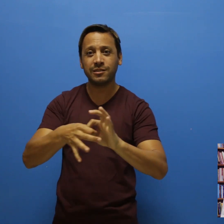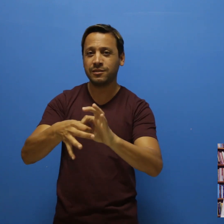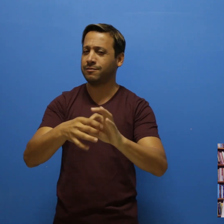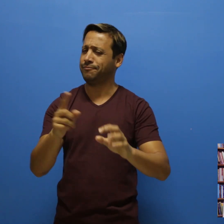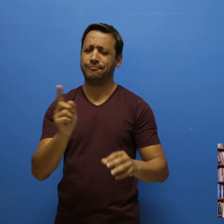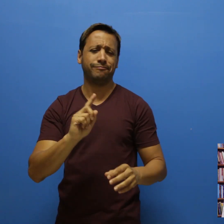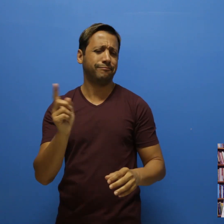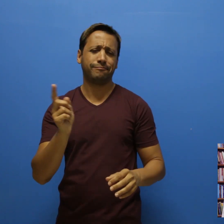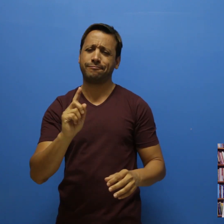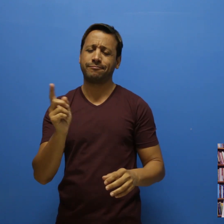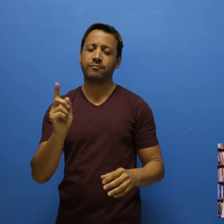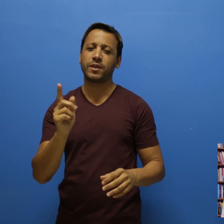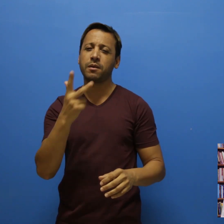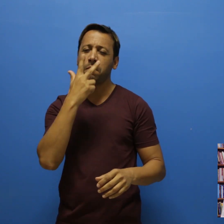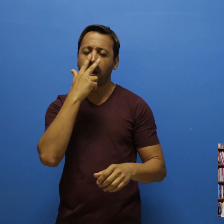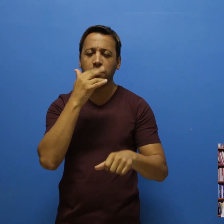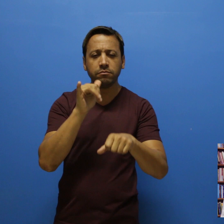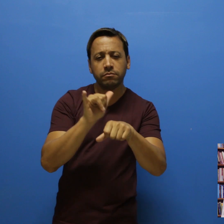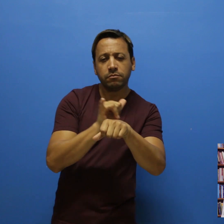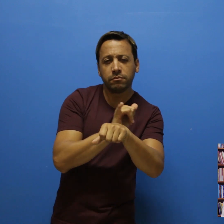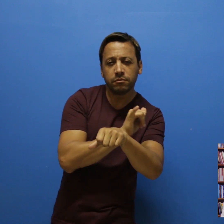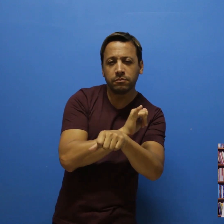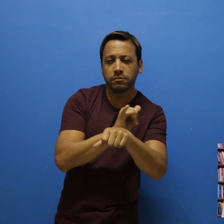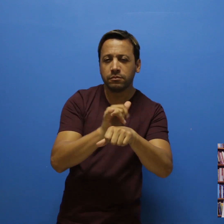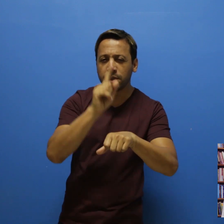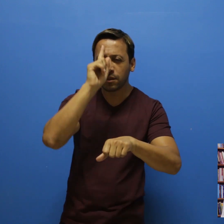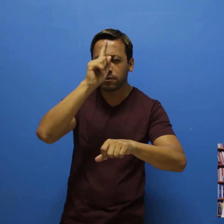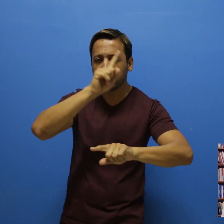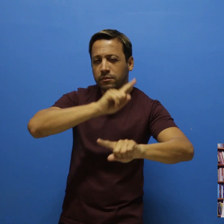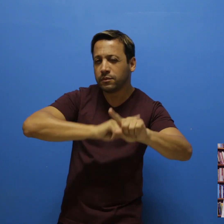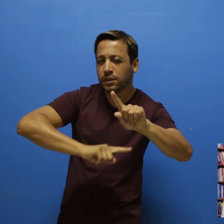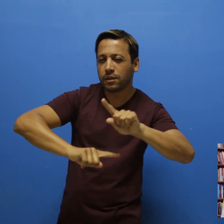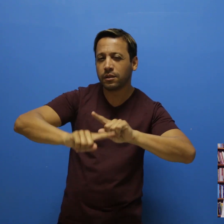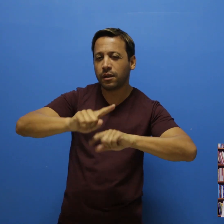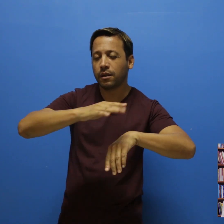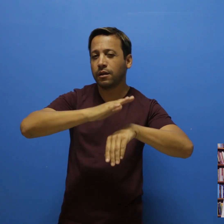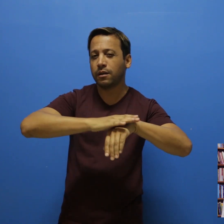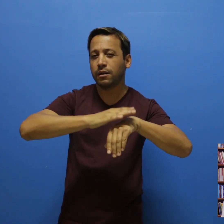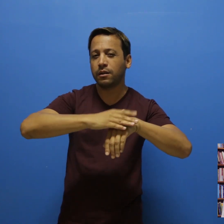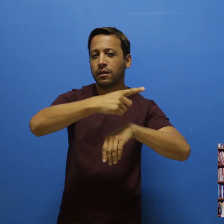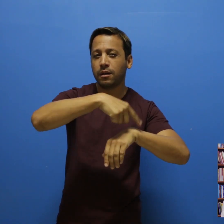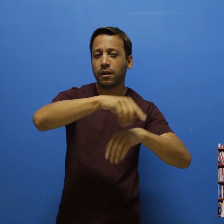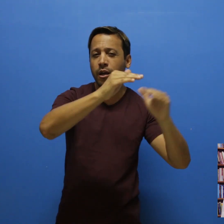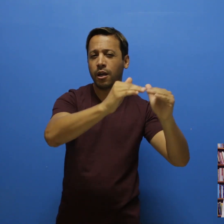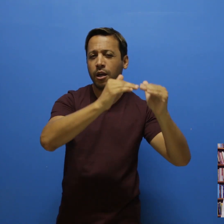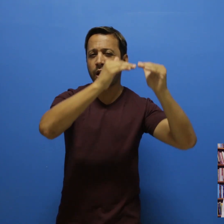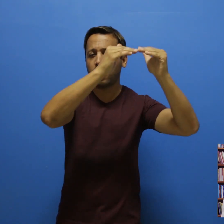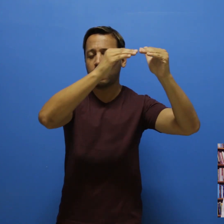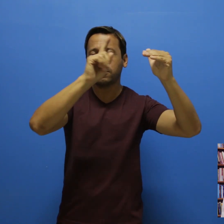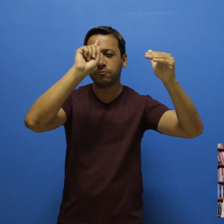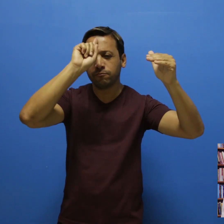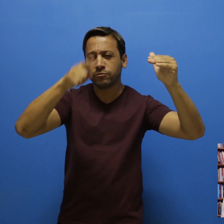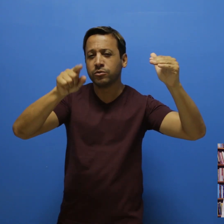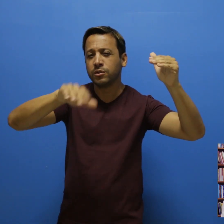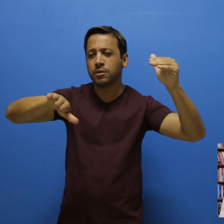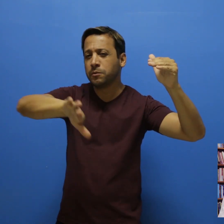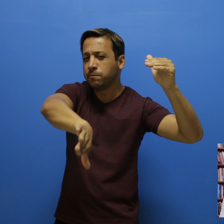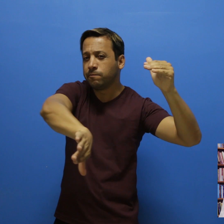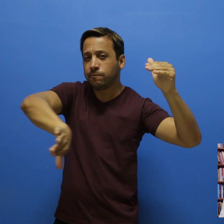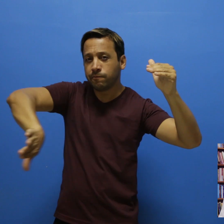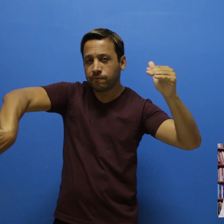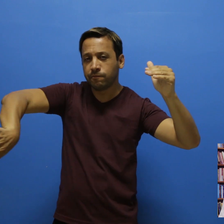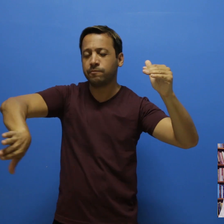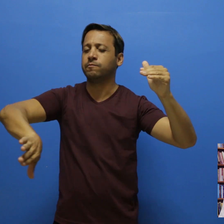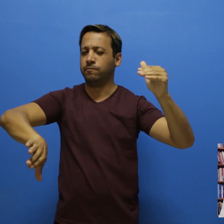Ela foi uma estratégia de gerenciamento organizado pelas elites para manter a população do lado de